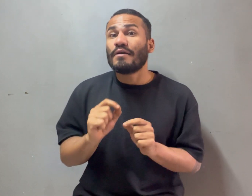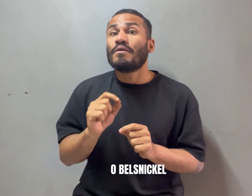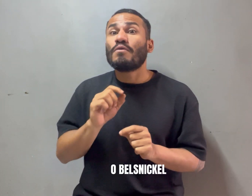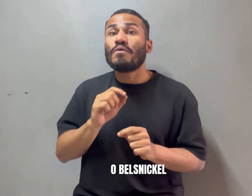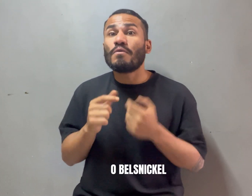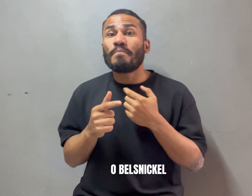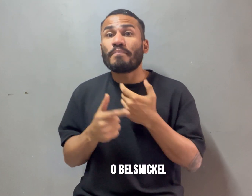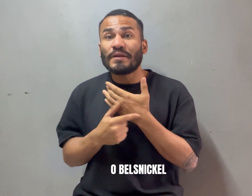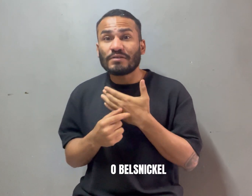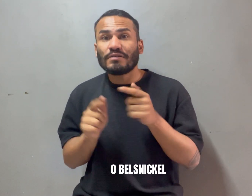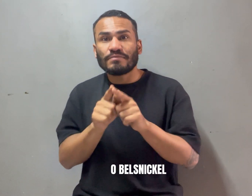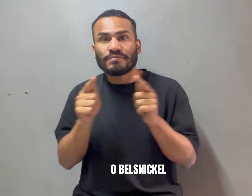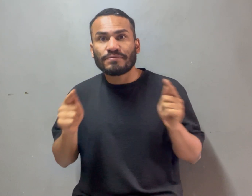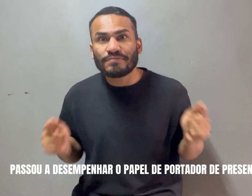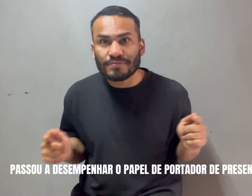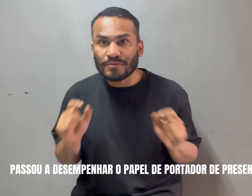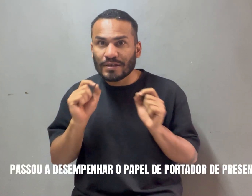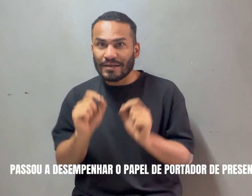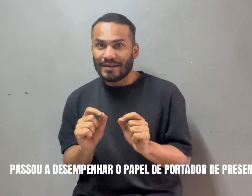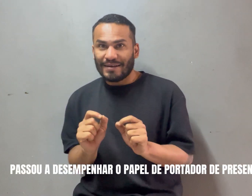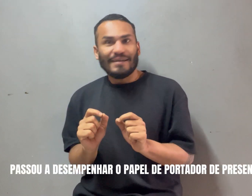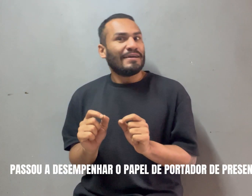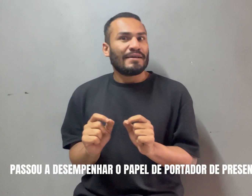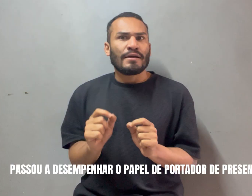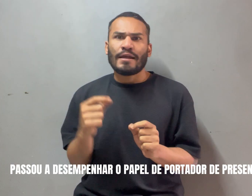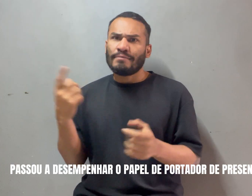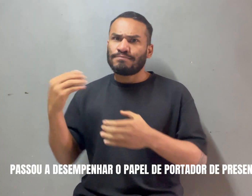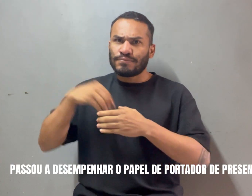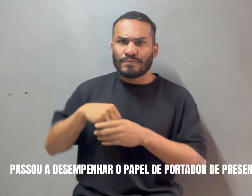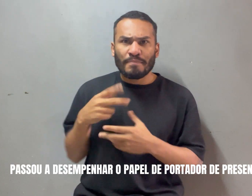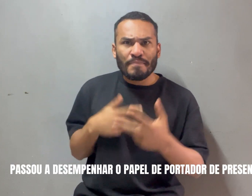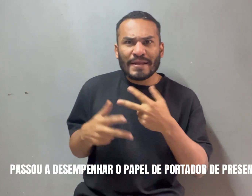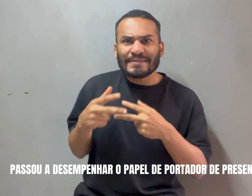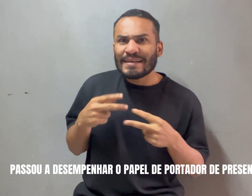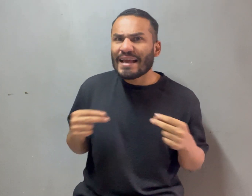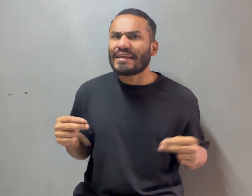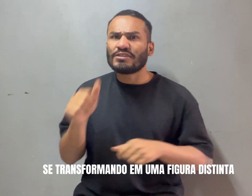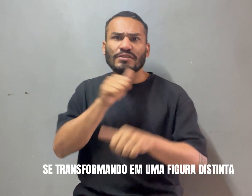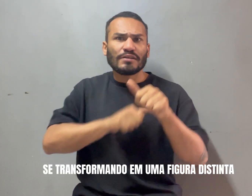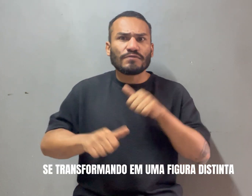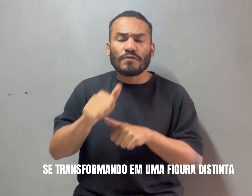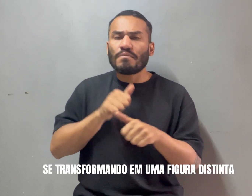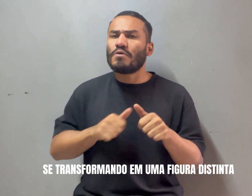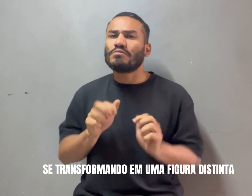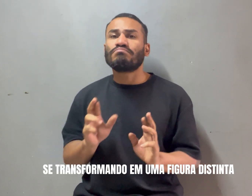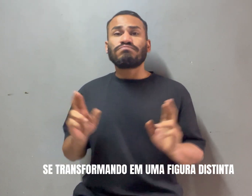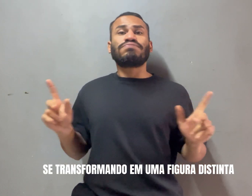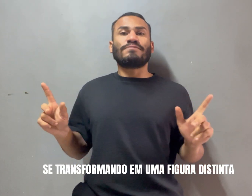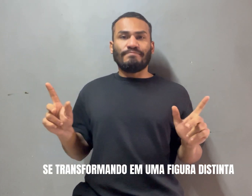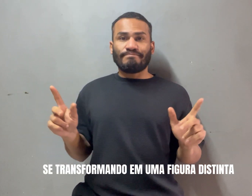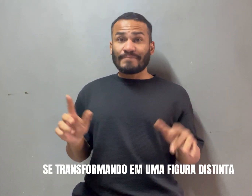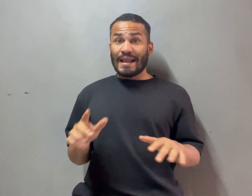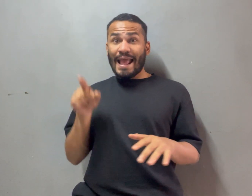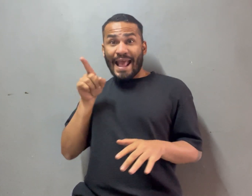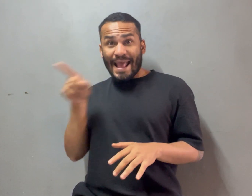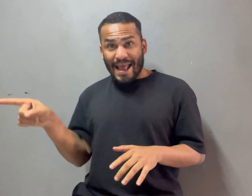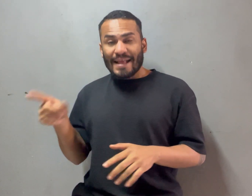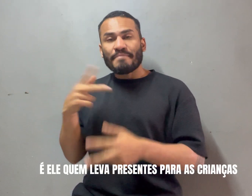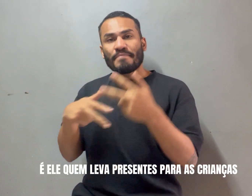o Belsnickel passou a desempenhar o papel de portador de presentes, se transformando em uma figura distinta. É ele